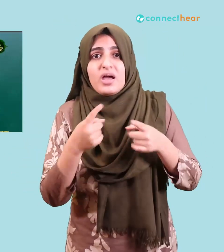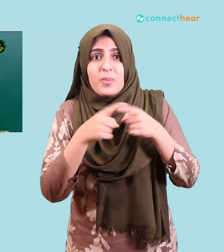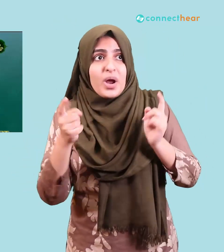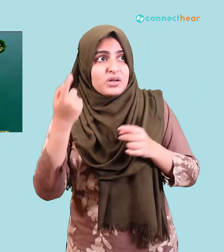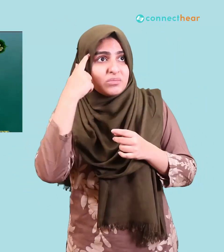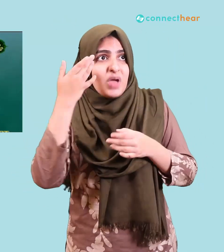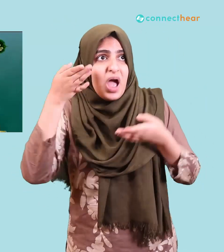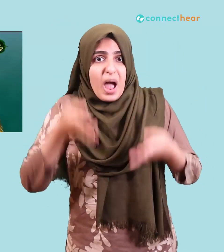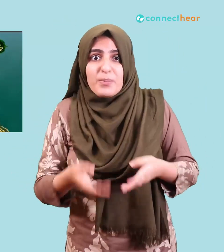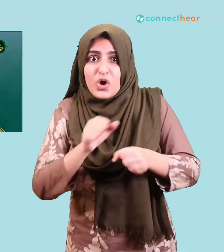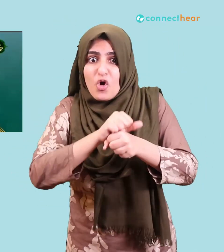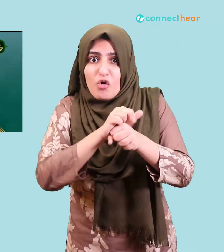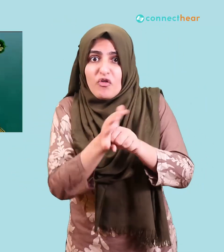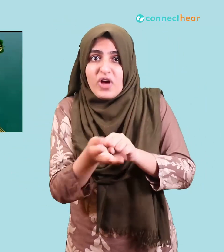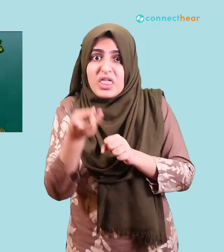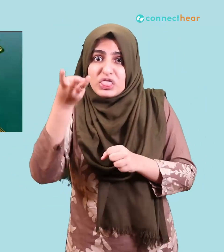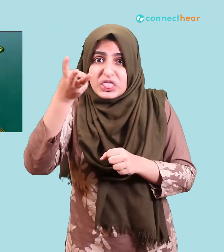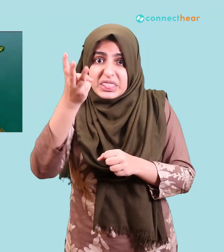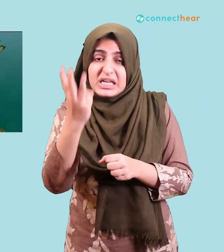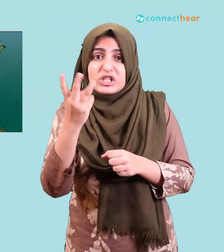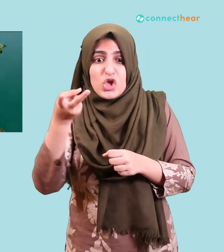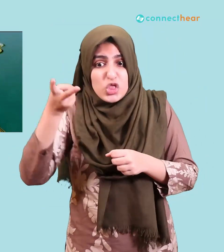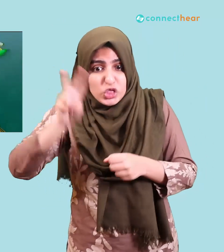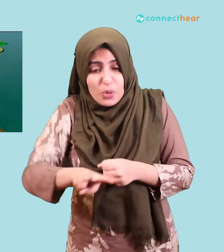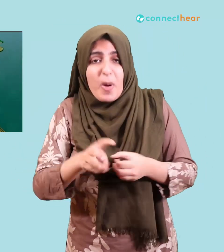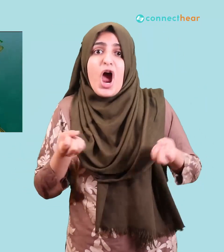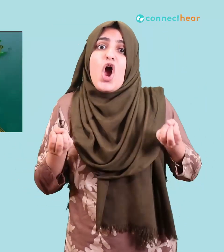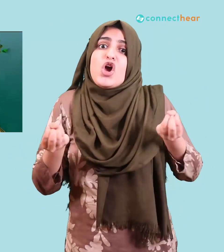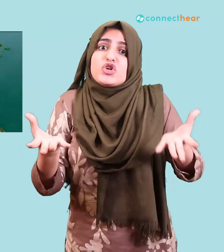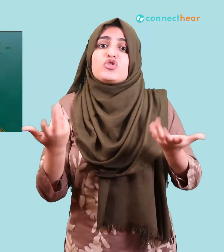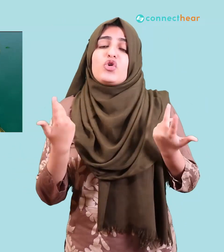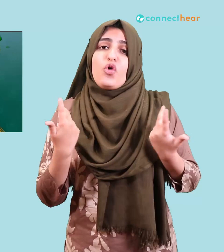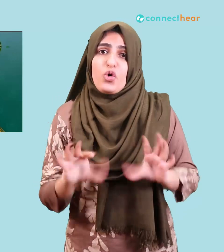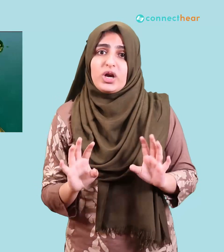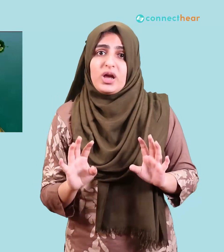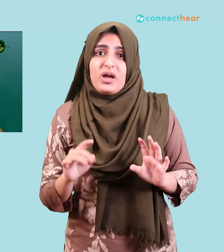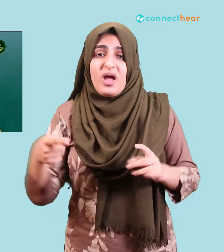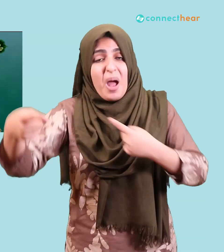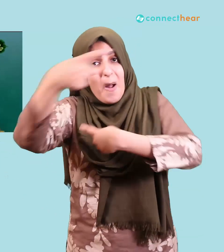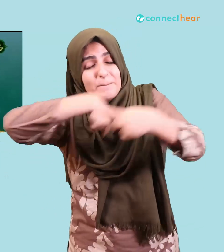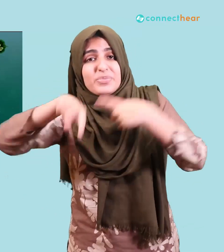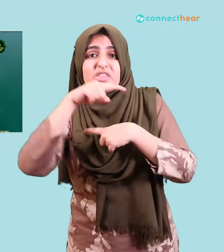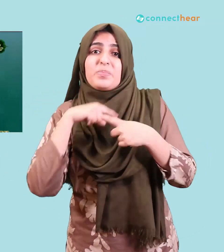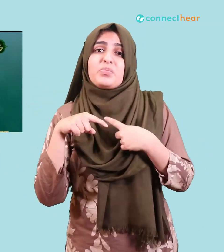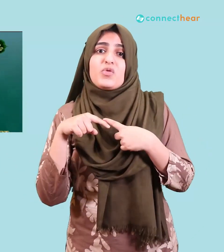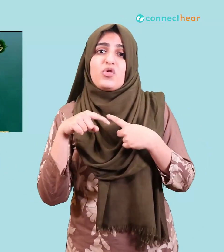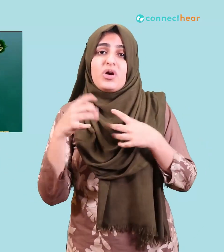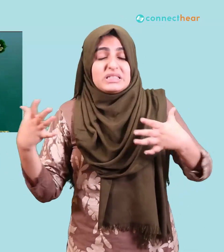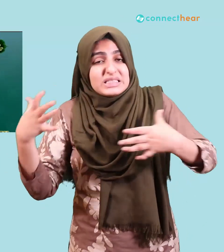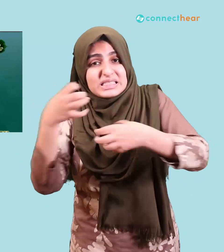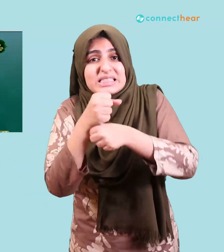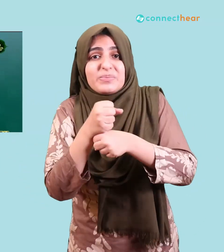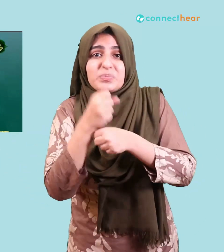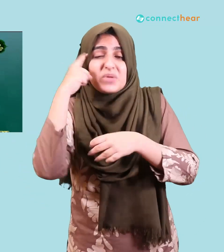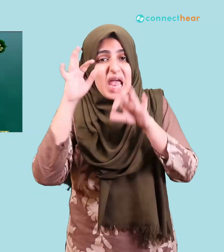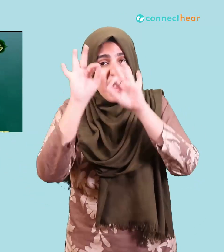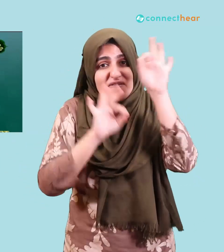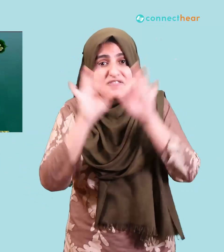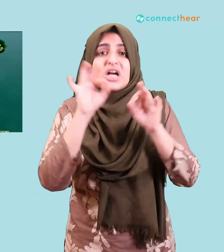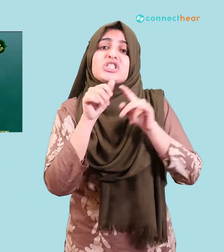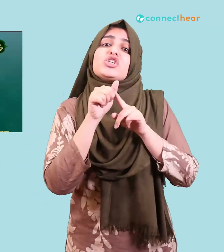اس وقت کرونا کا ایک تیسرا ویو آیا ہوا ہے، اس کے اوپر ہمیں سب کو مل کے SOPs